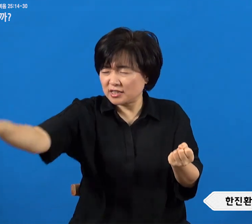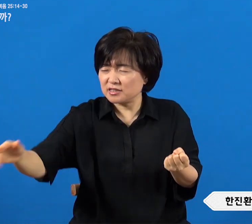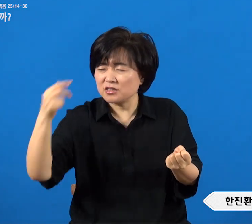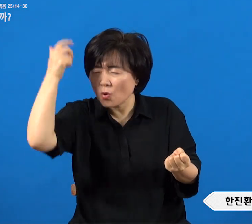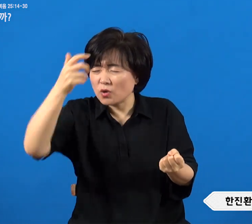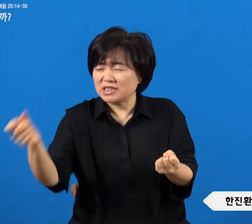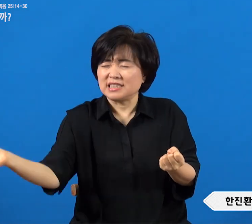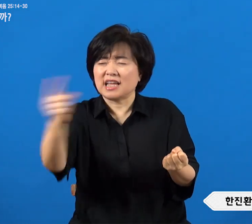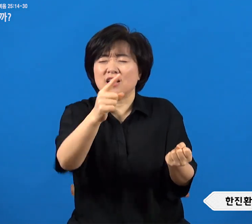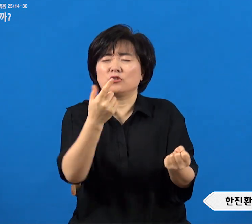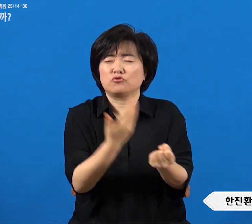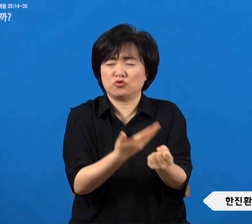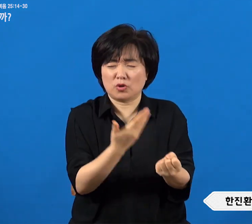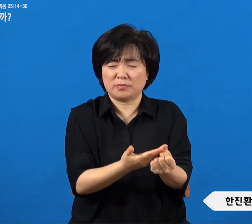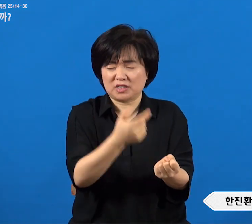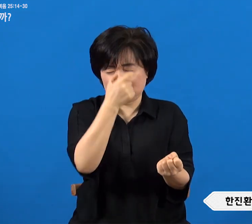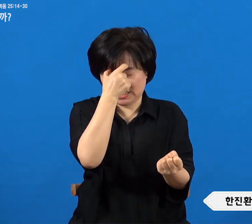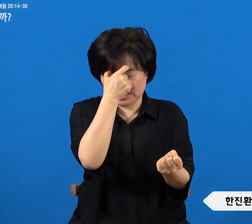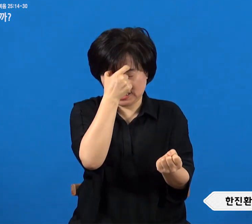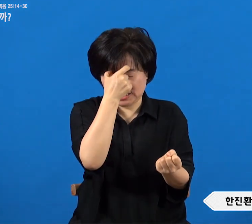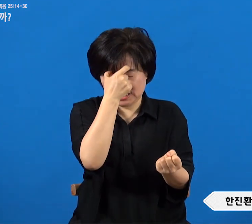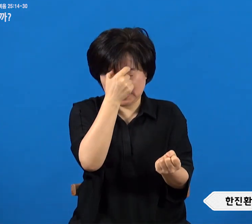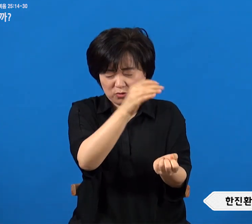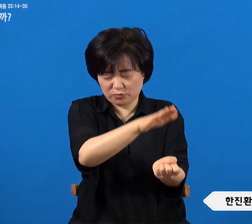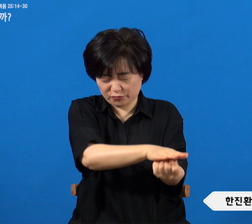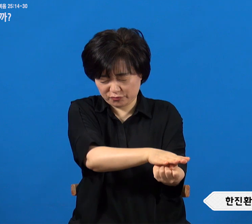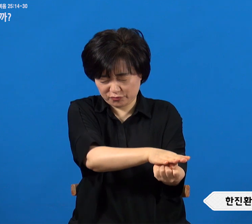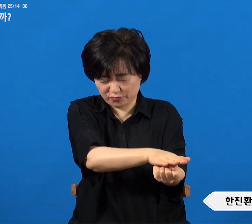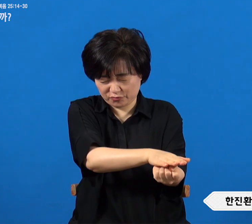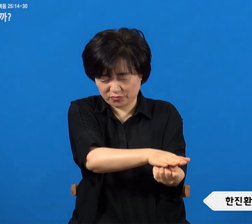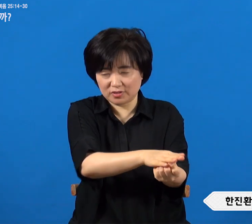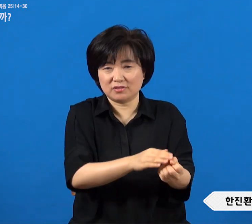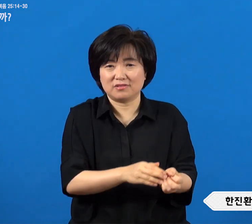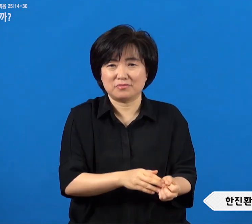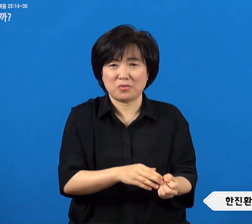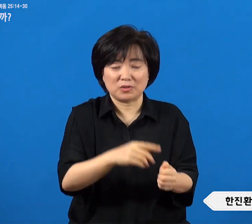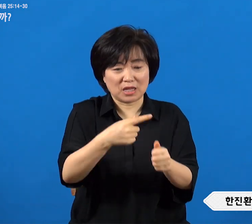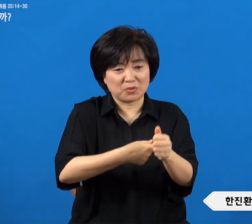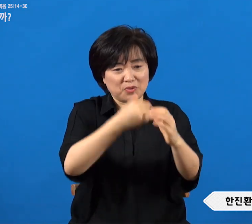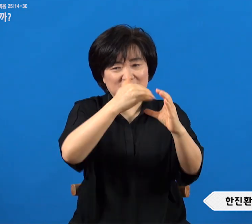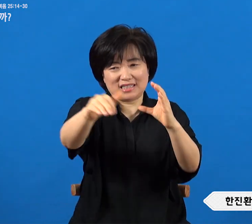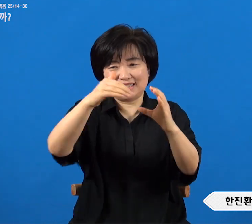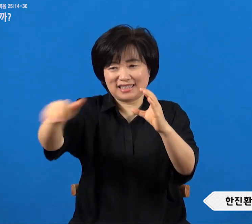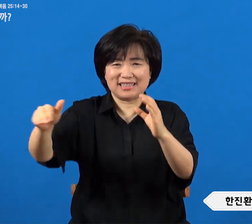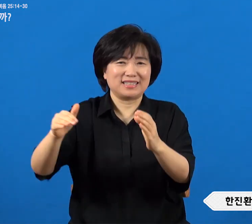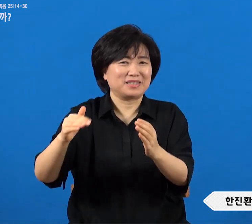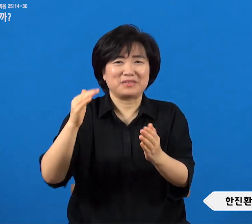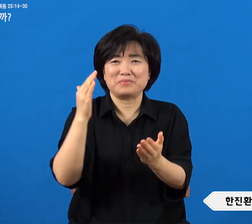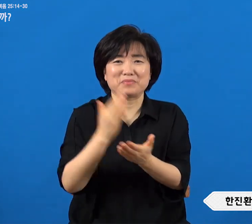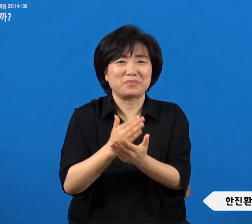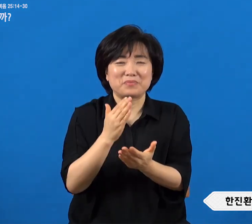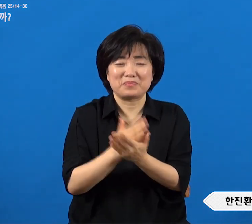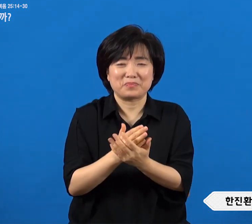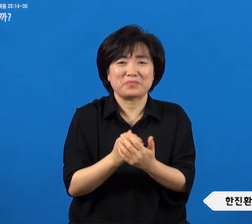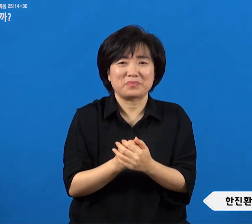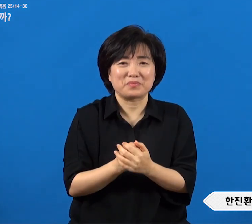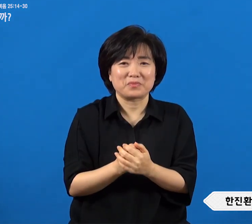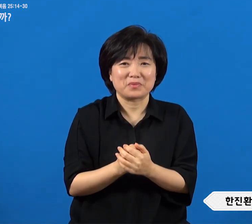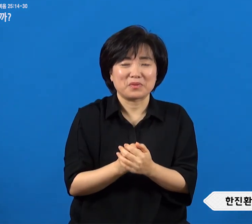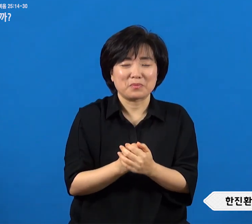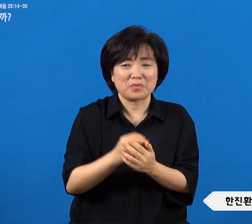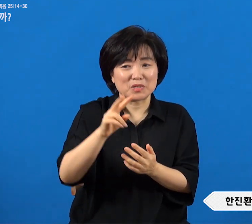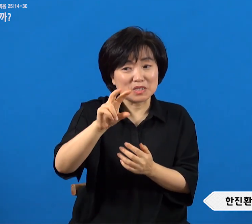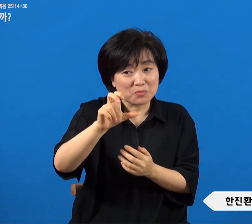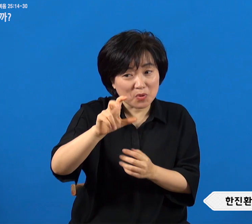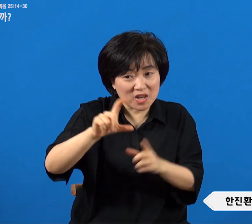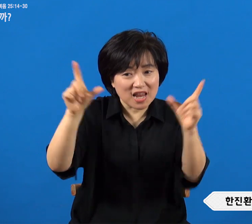하소서 기도하십시오. 요즘 자동 이체로 하니까 조금 문제인데 그리고 돈 빠져나가는 날이 있겠죠. 뭐